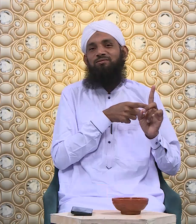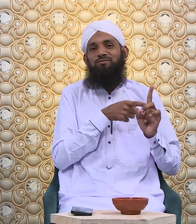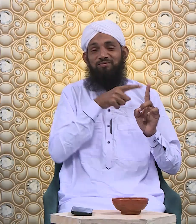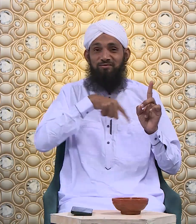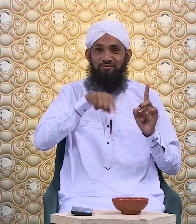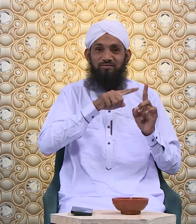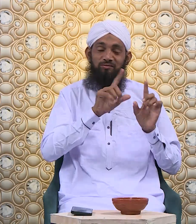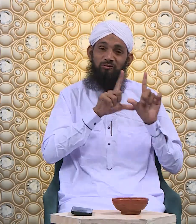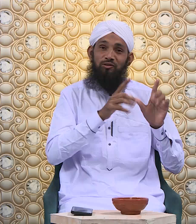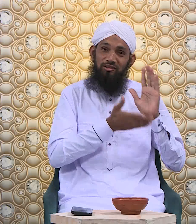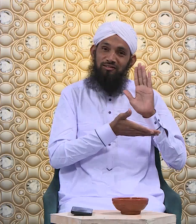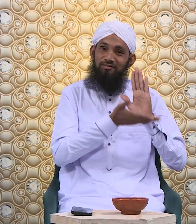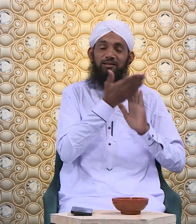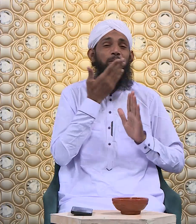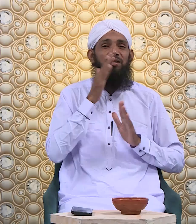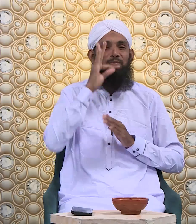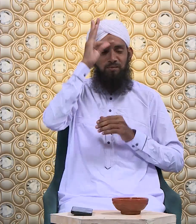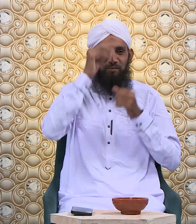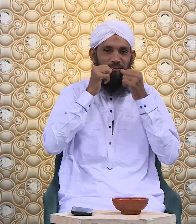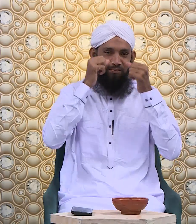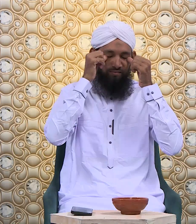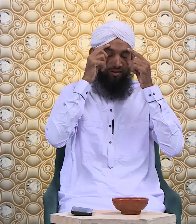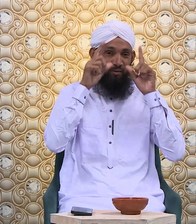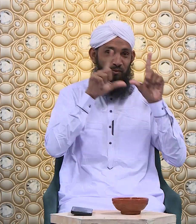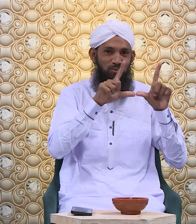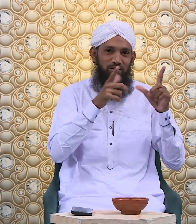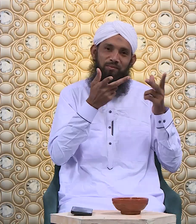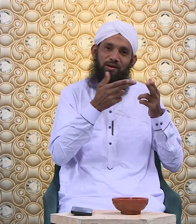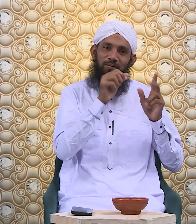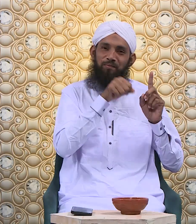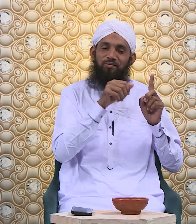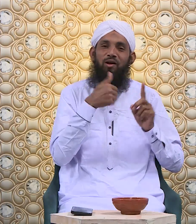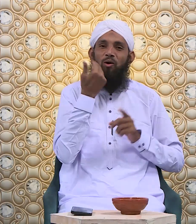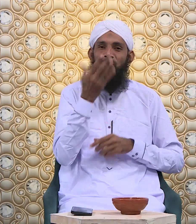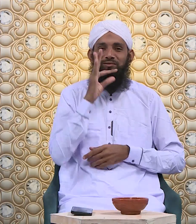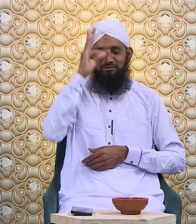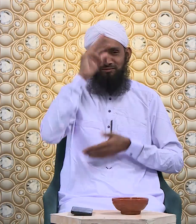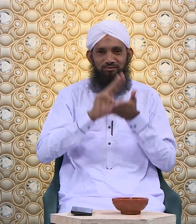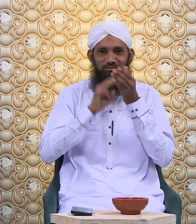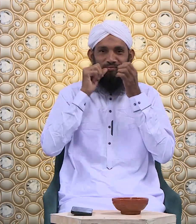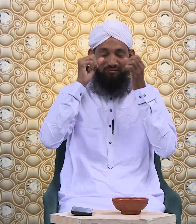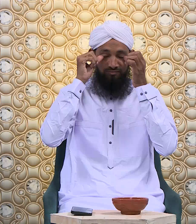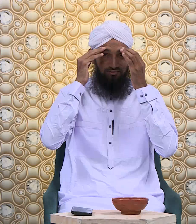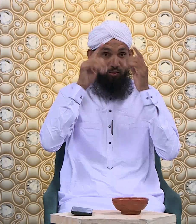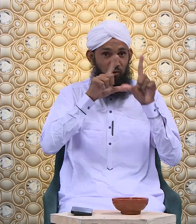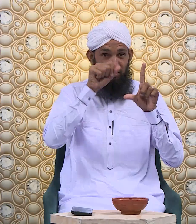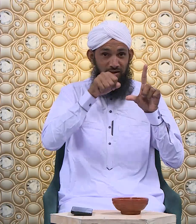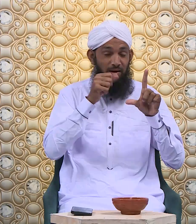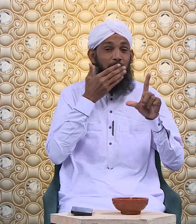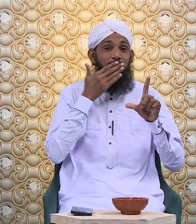وآلہ وسلم کی محبت ہے اور حضور صلی اللہ علیہ وآلہ وسلم کی محبت ایمان کامل کی